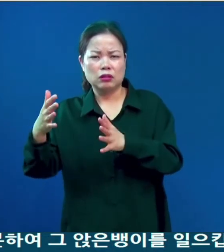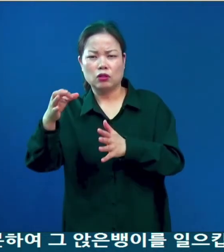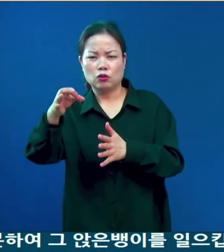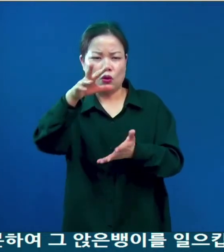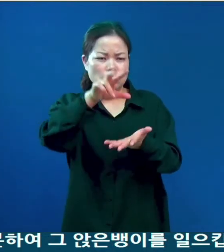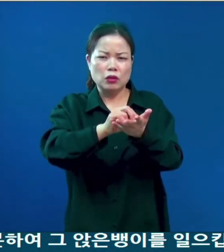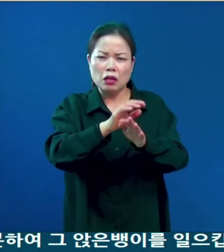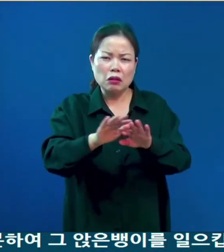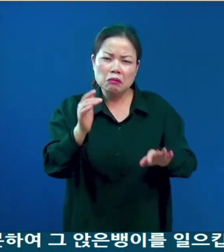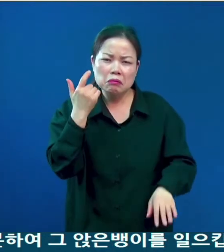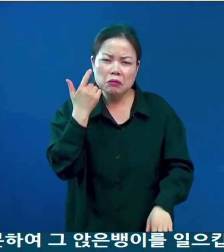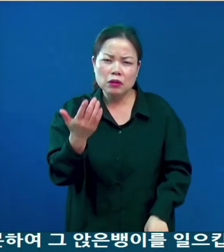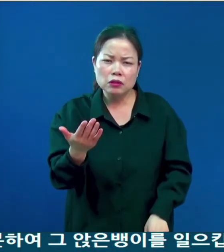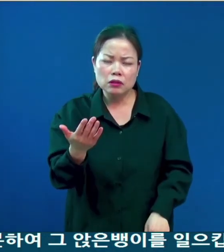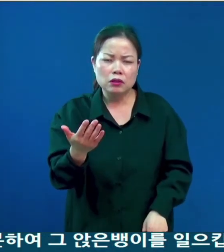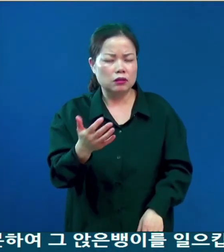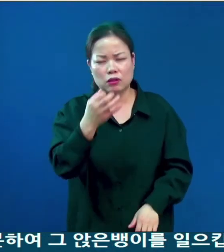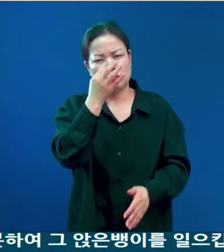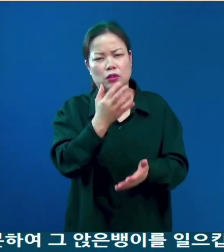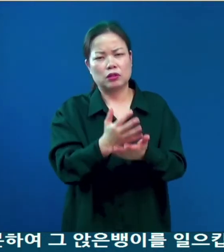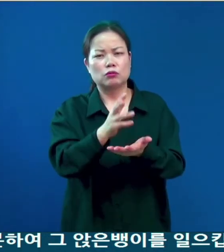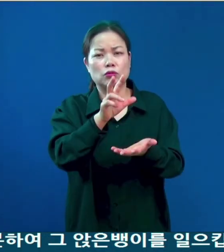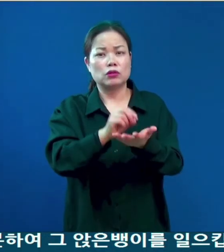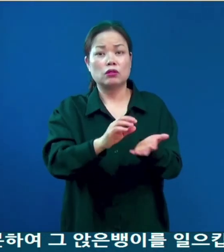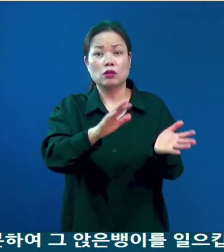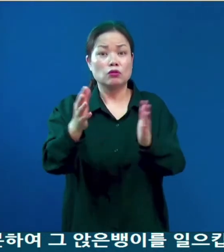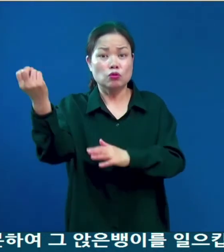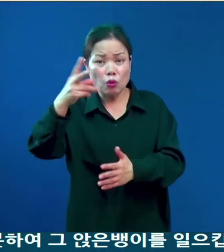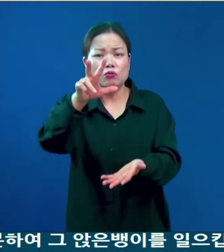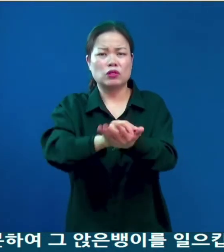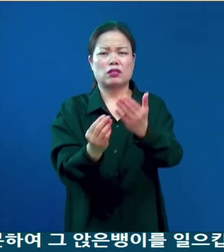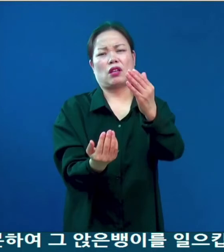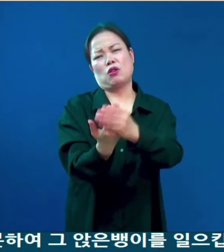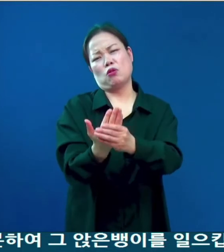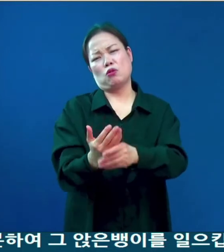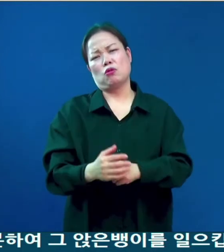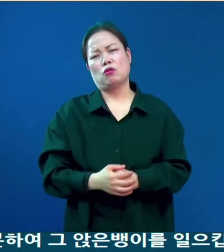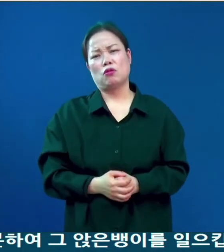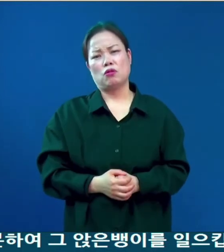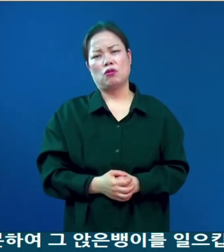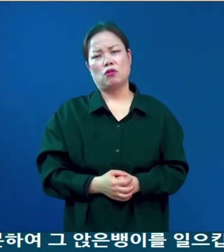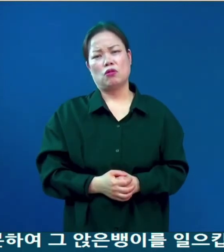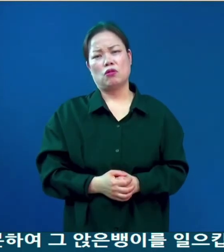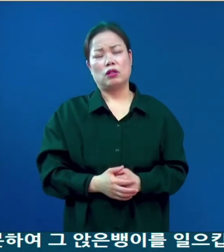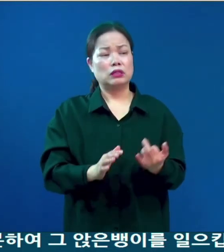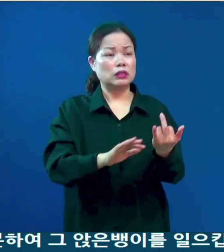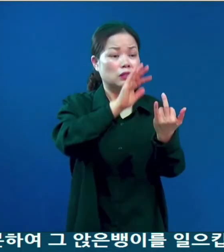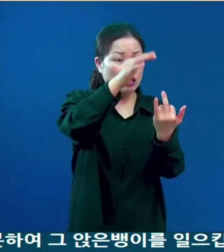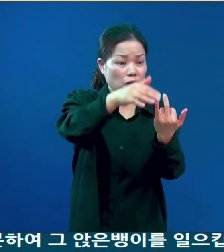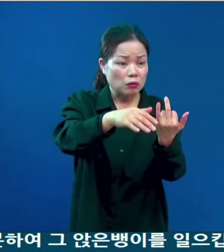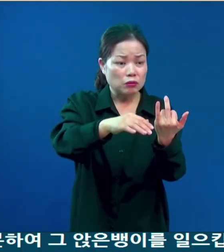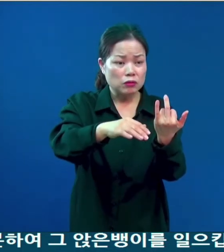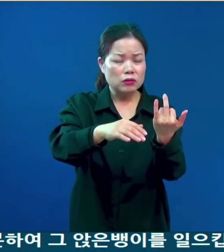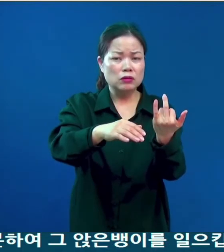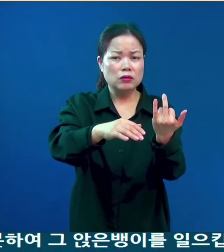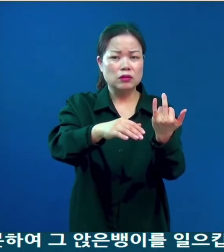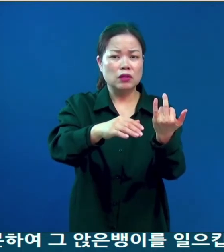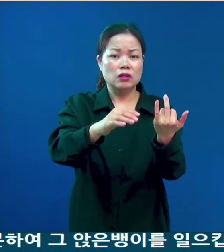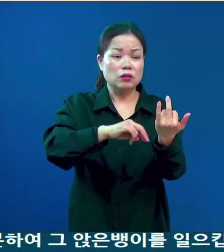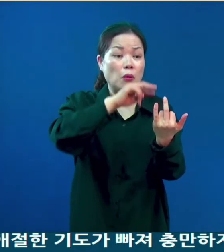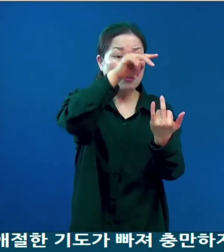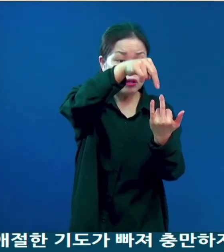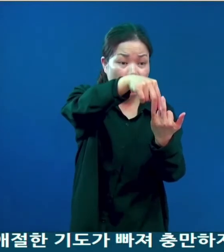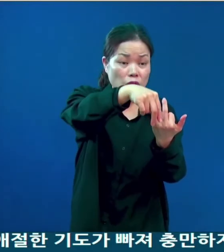문제 해결하면 다 되겠지. 여러분 죄송합니다. 그 문제 넘어가도 또 있어요. 이 산 넘어가면 되겠지. 죄송한 말씀이지만 그